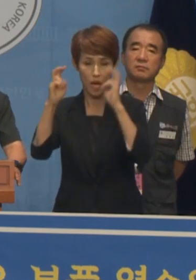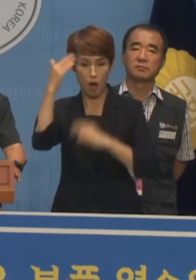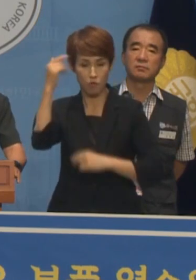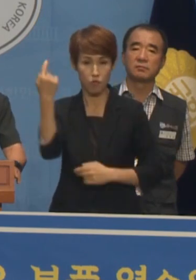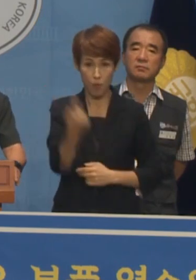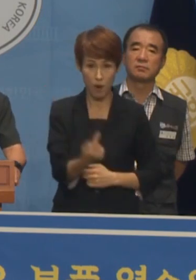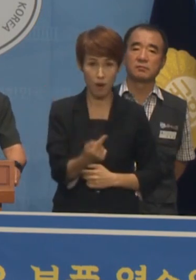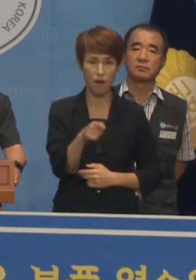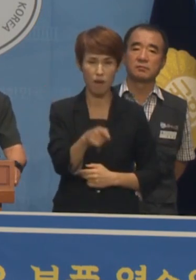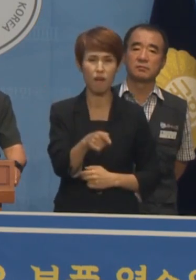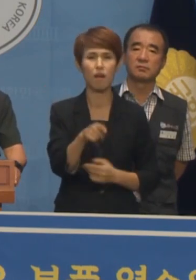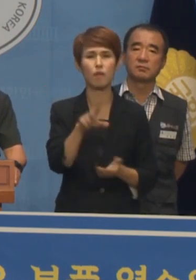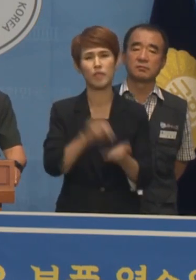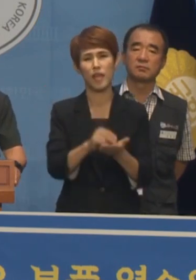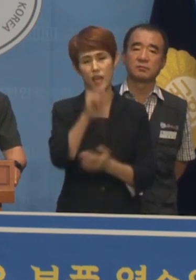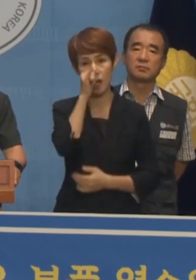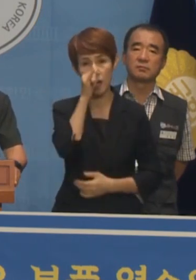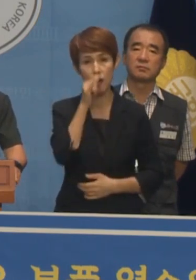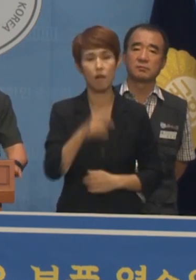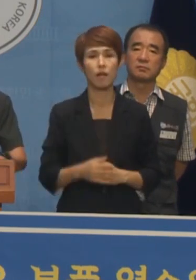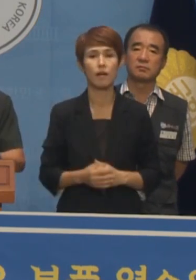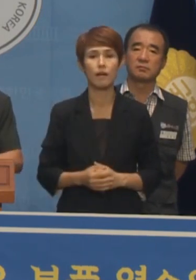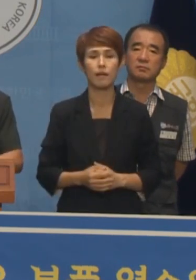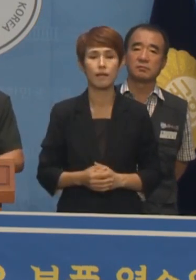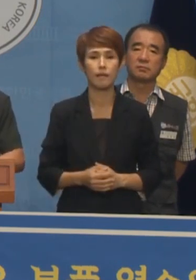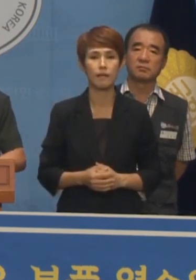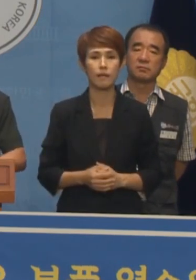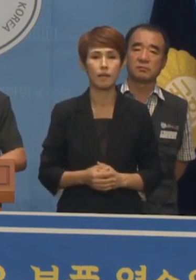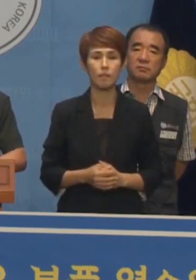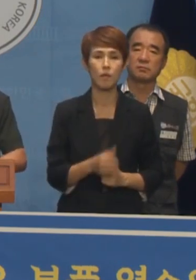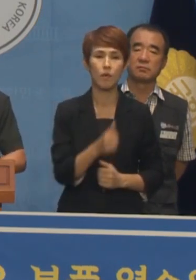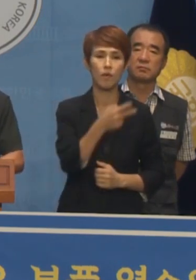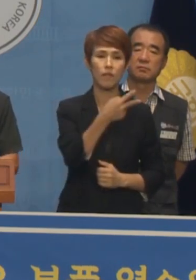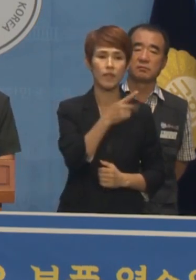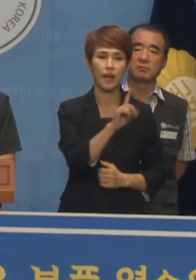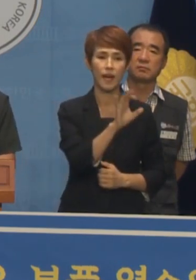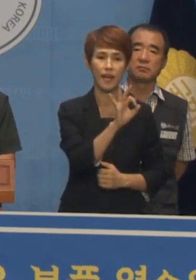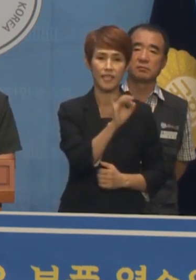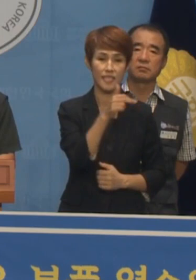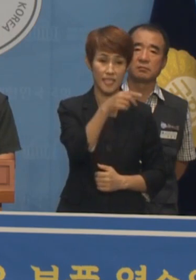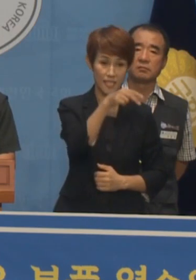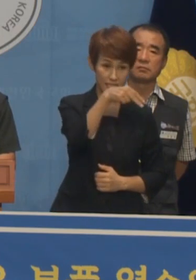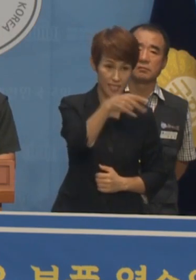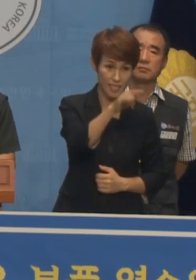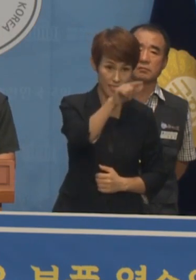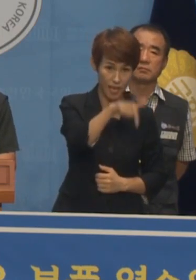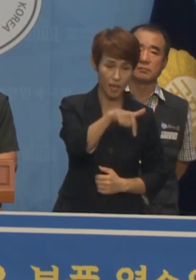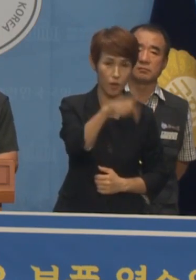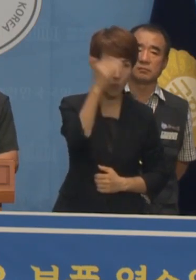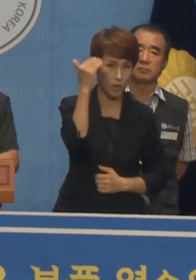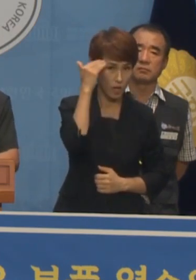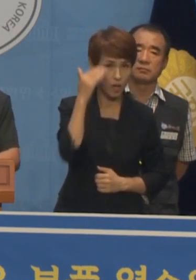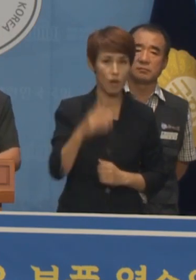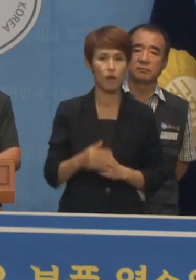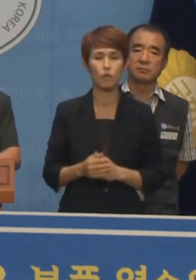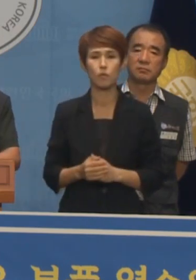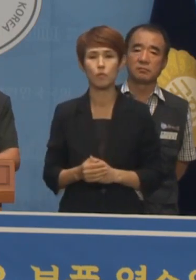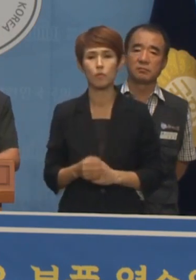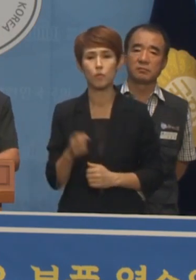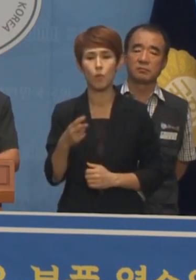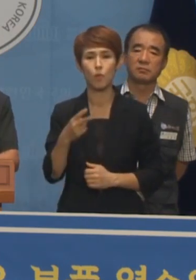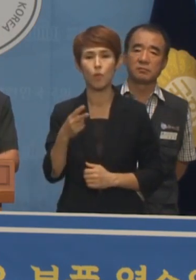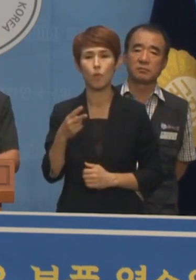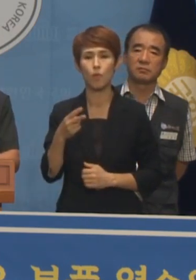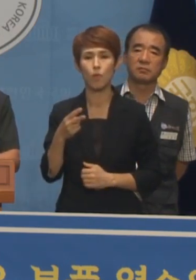다이셀 코리아가 있었고요. 대구에는 한국게이츠가 있었고, 창원에는 한국사년이 있었습니다. 그리고